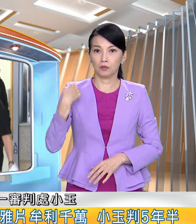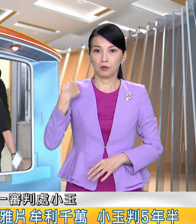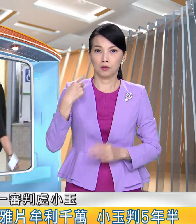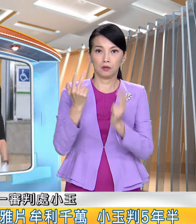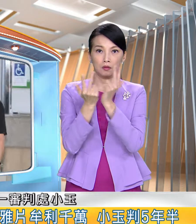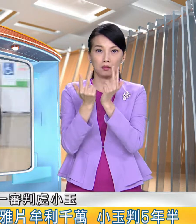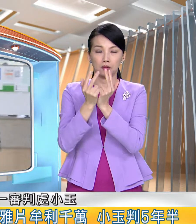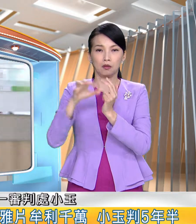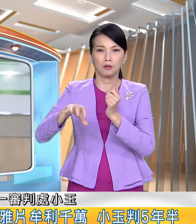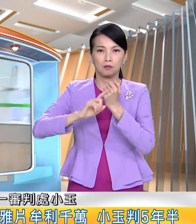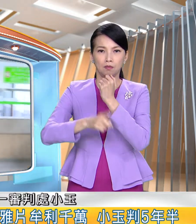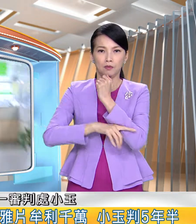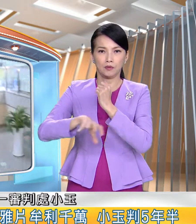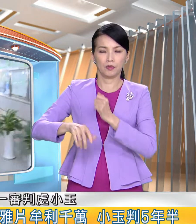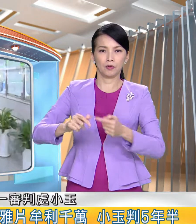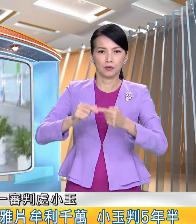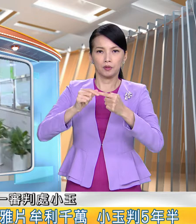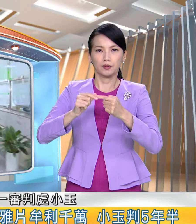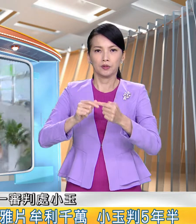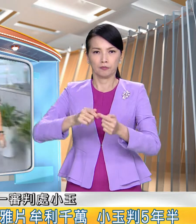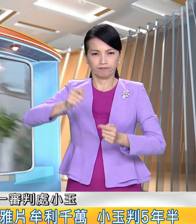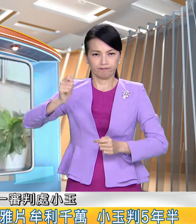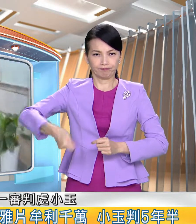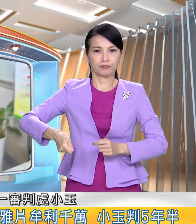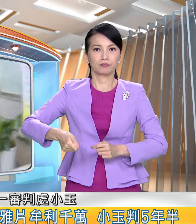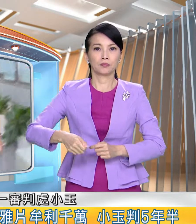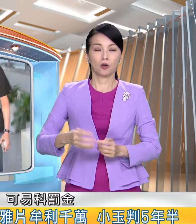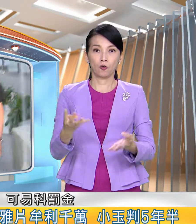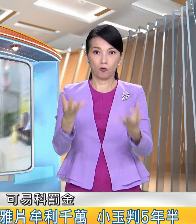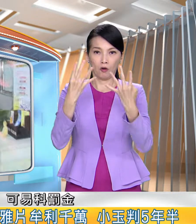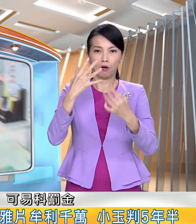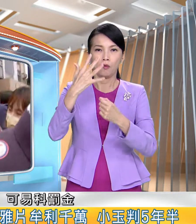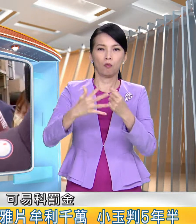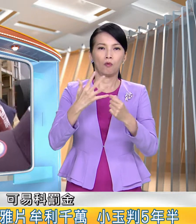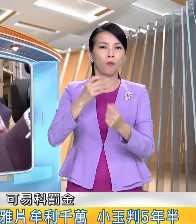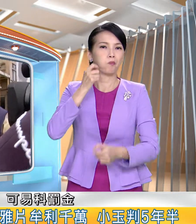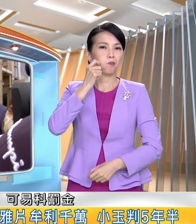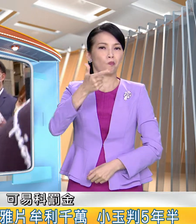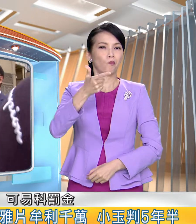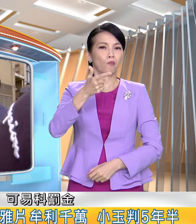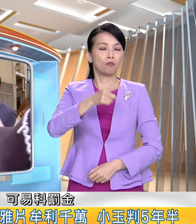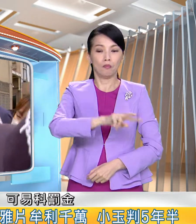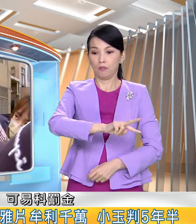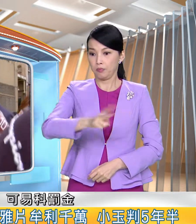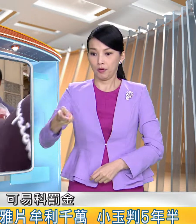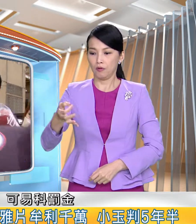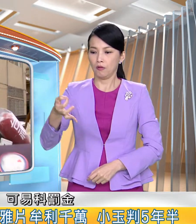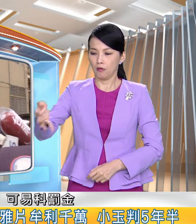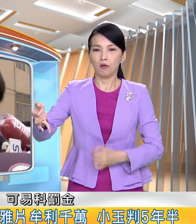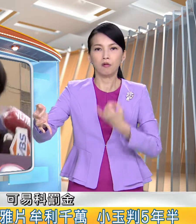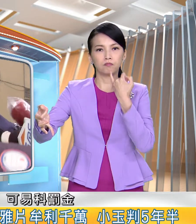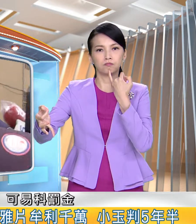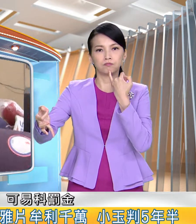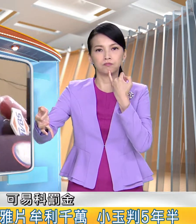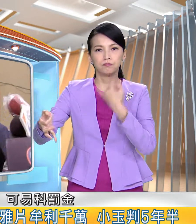新北地院一审判处小玉徒刑5年6个月，可一颗罚金。